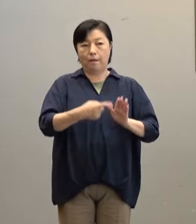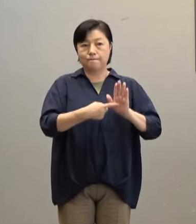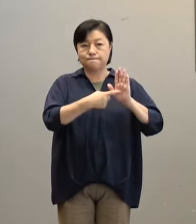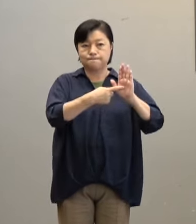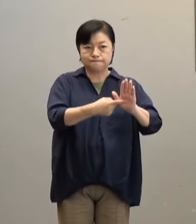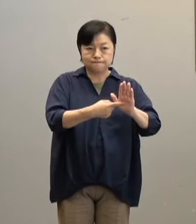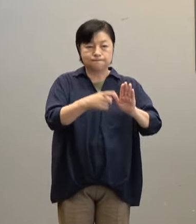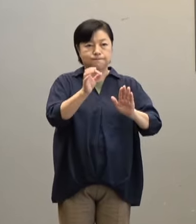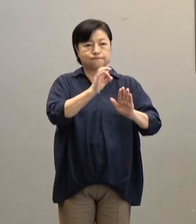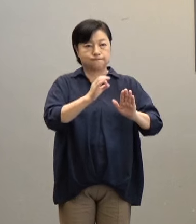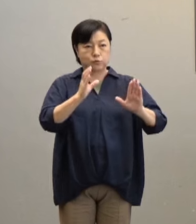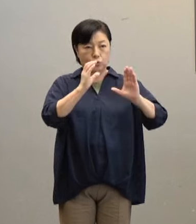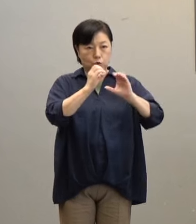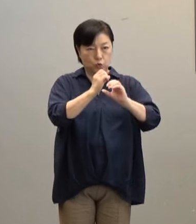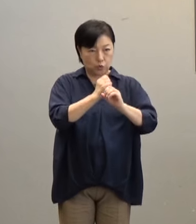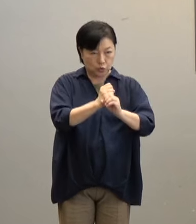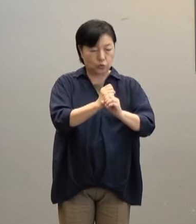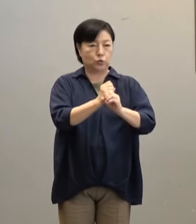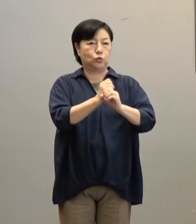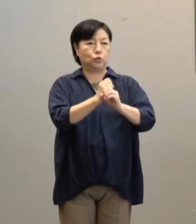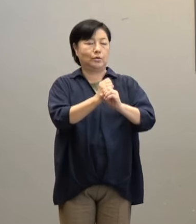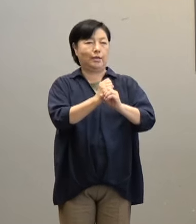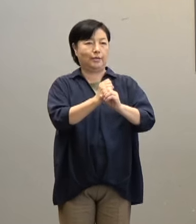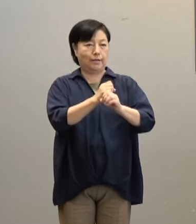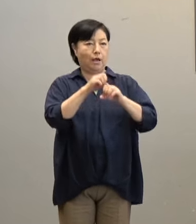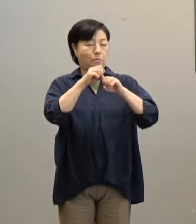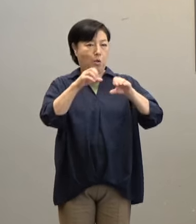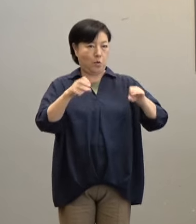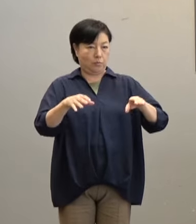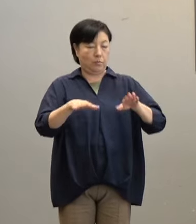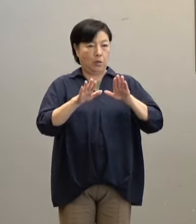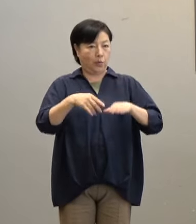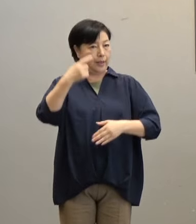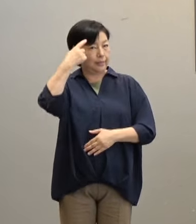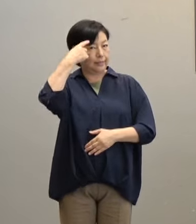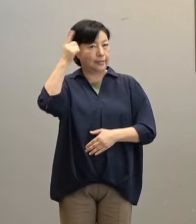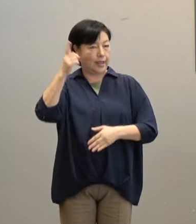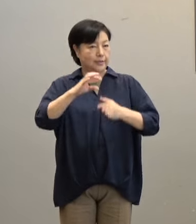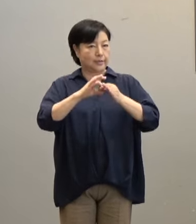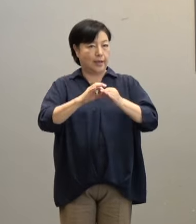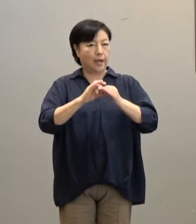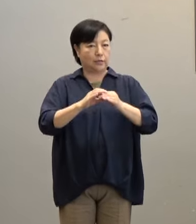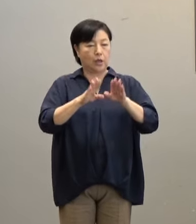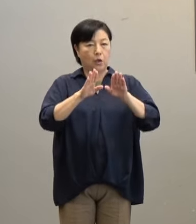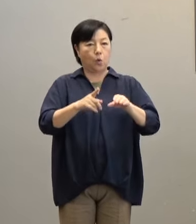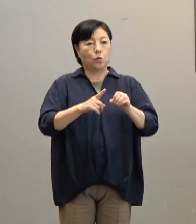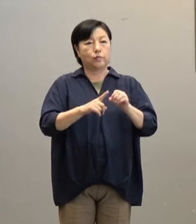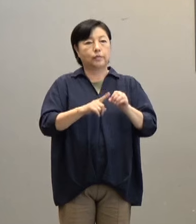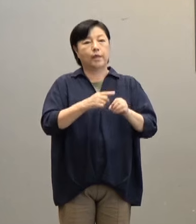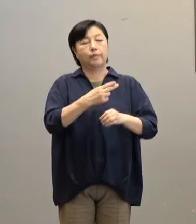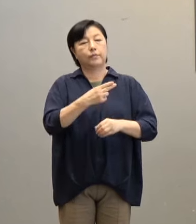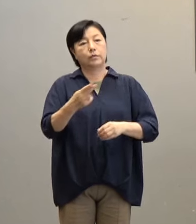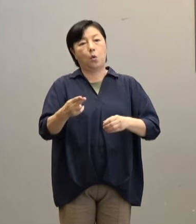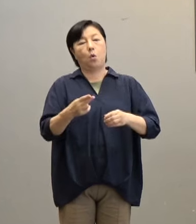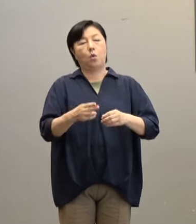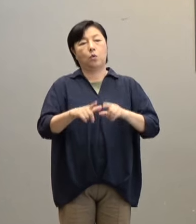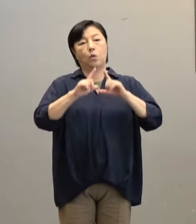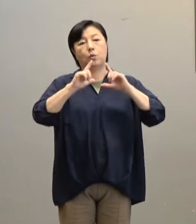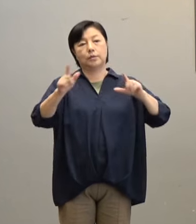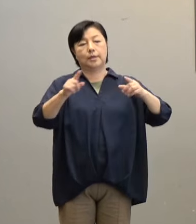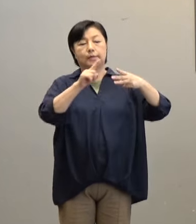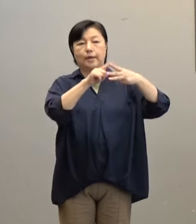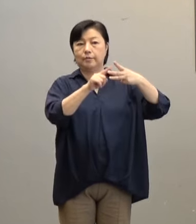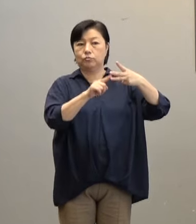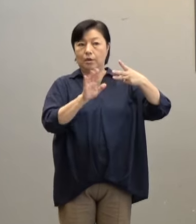核とした集中的なプロモーションを行っておりますが、本日は梨に関する今年度の取り組みについて3点お知らせをいたします